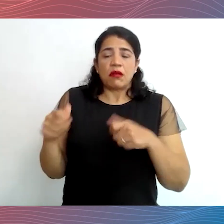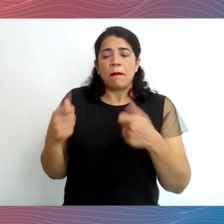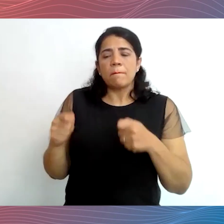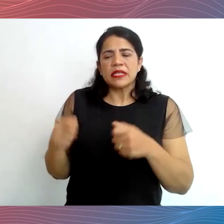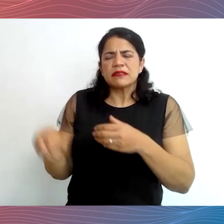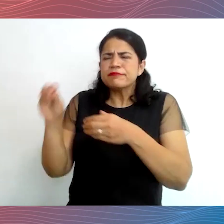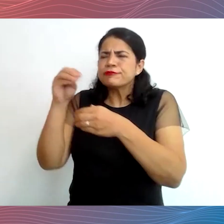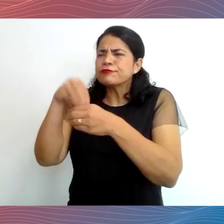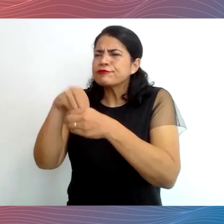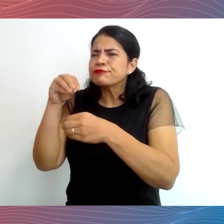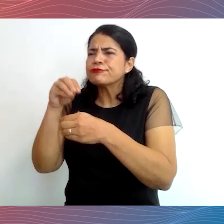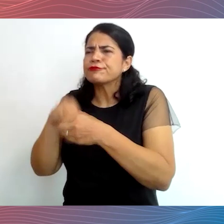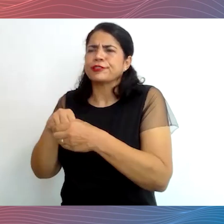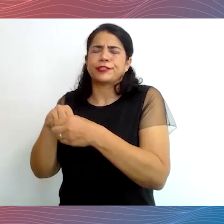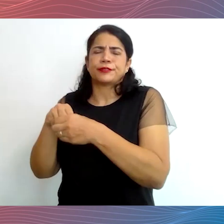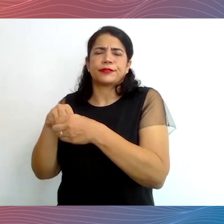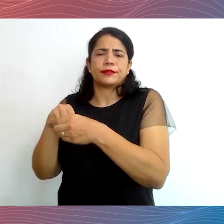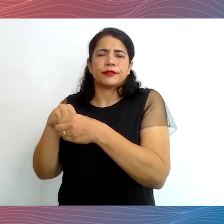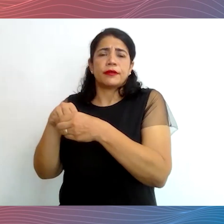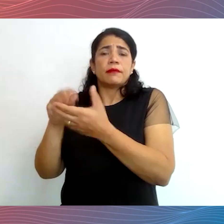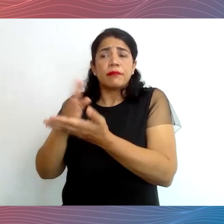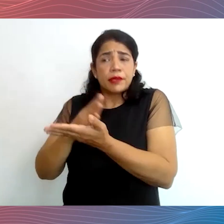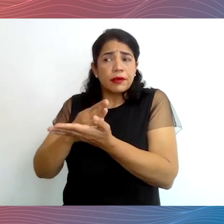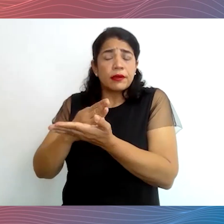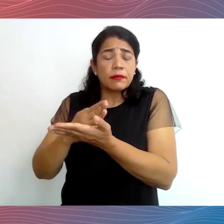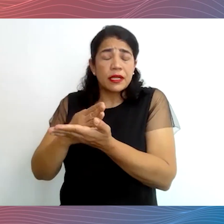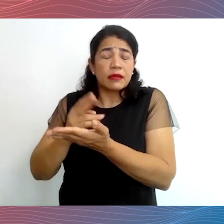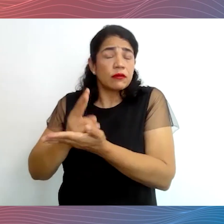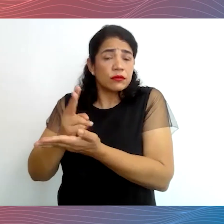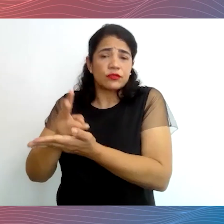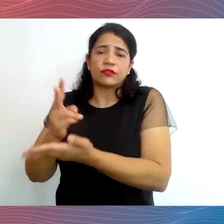lugar. Graças a Deus, irmãos, o Senhor